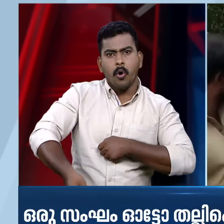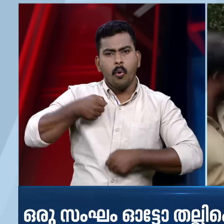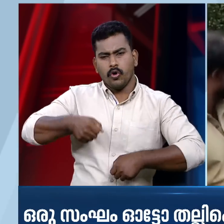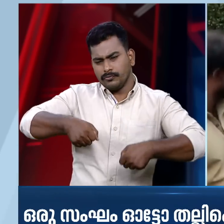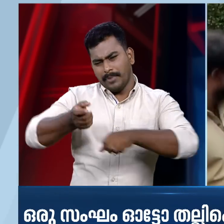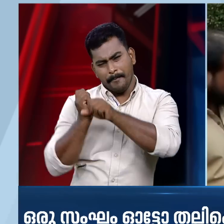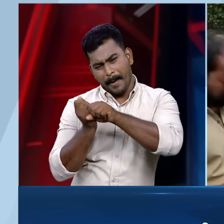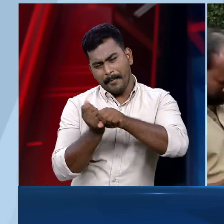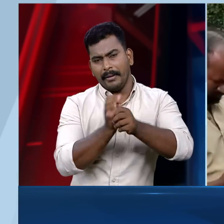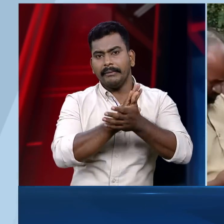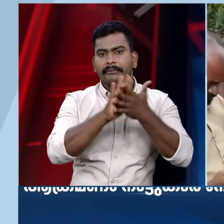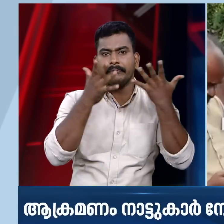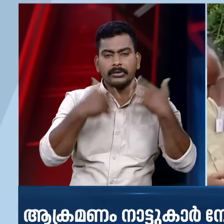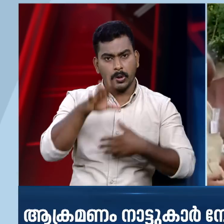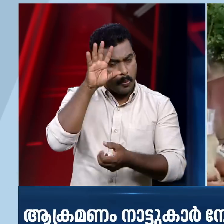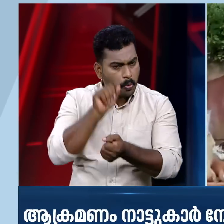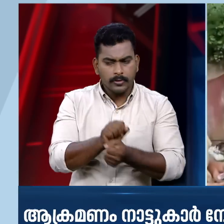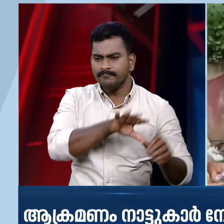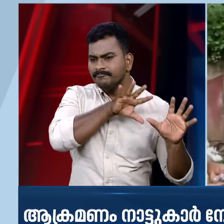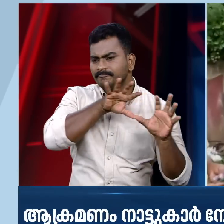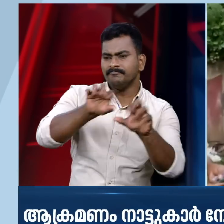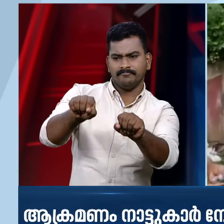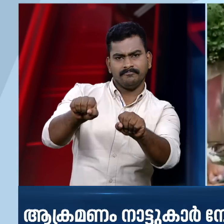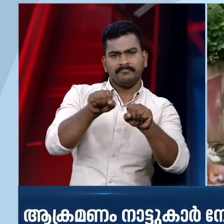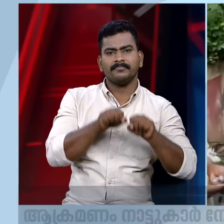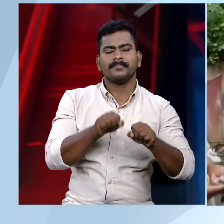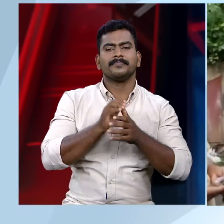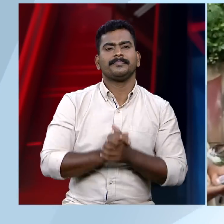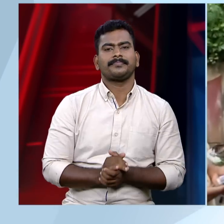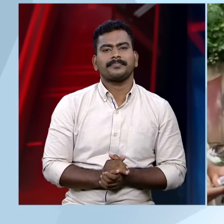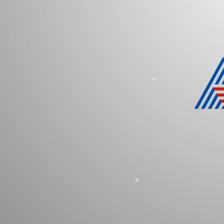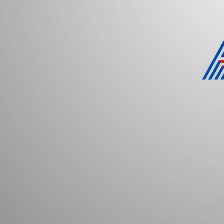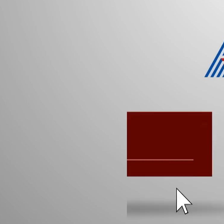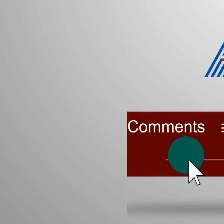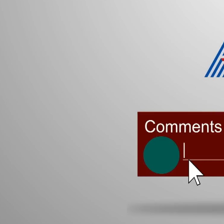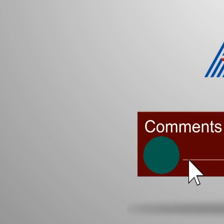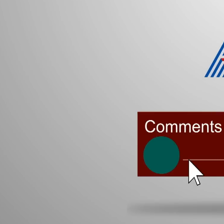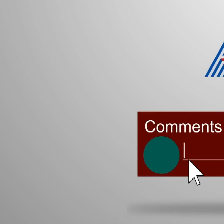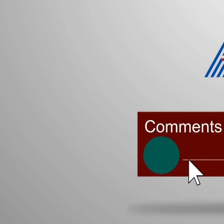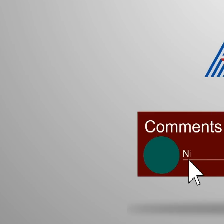പിടികൂടി പോലീസ് കസ്റ്റഡിയിലെടുത്ത് ചോദ്യം ചെയ്ത് വരികയാണ്. അമീന, ശരി. പ്രിയരാഗ്.